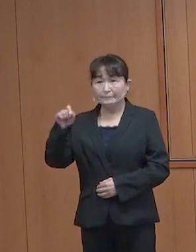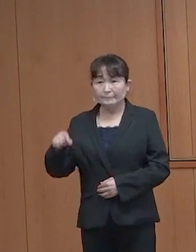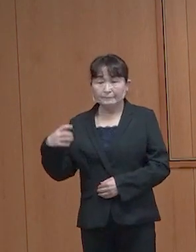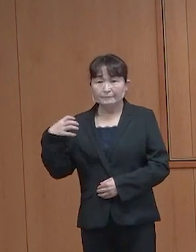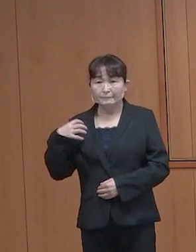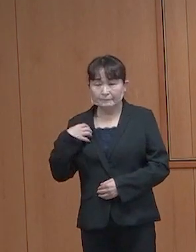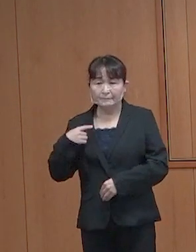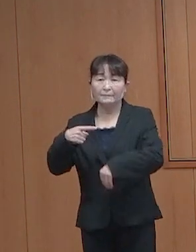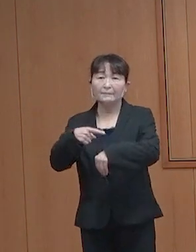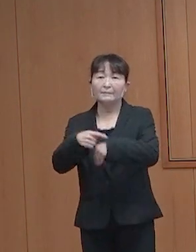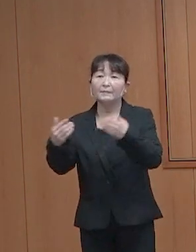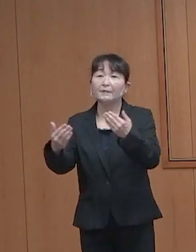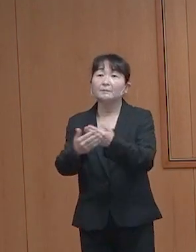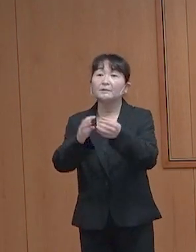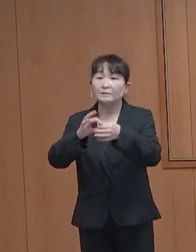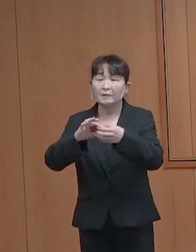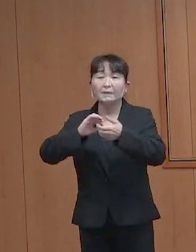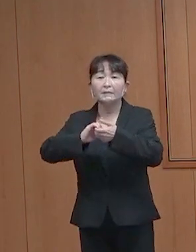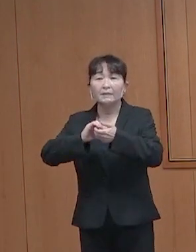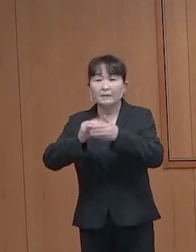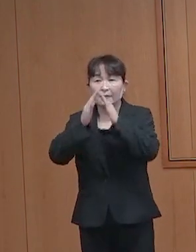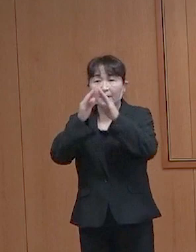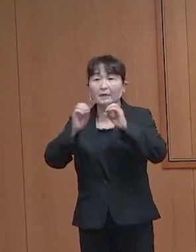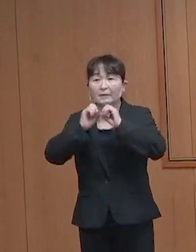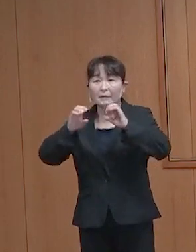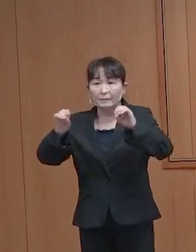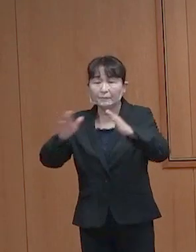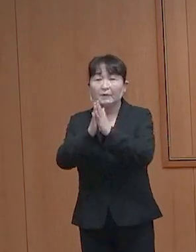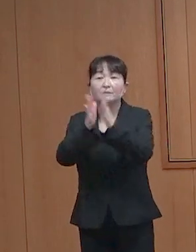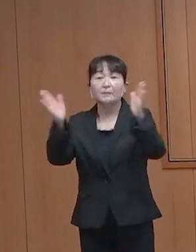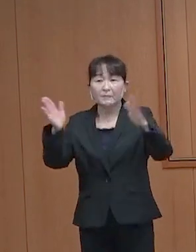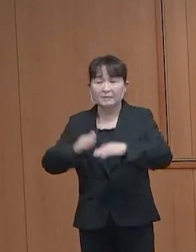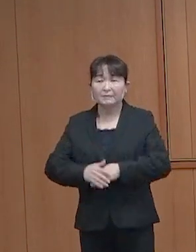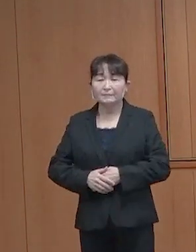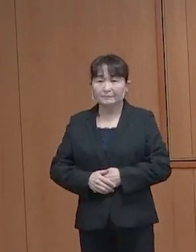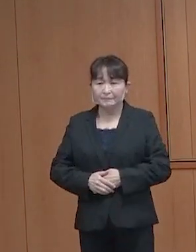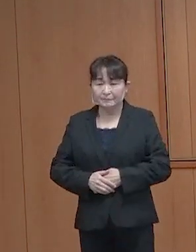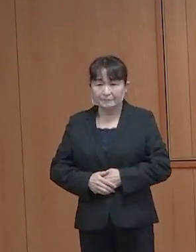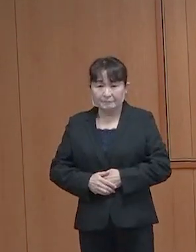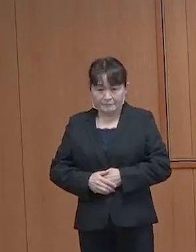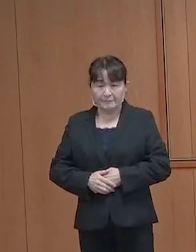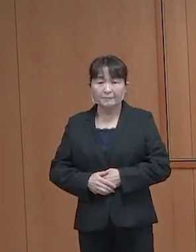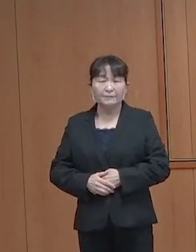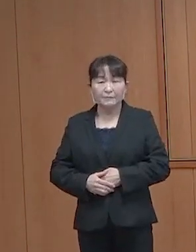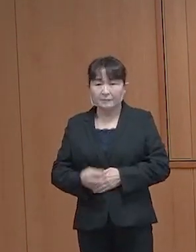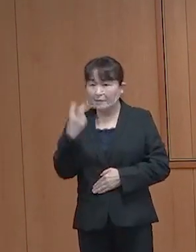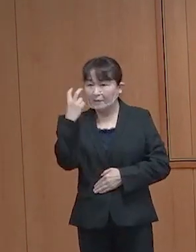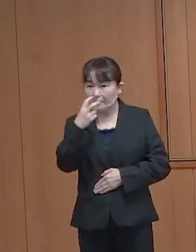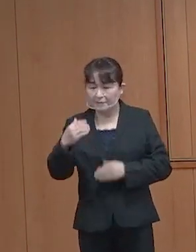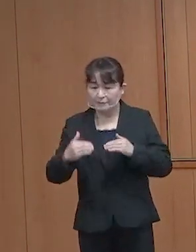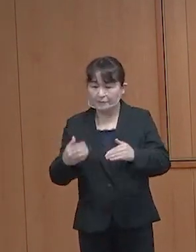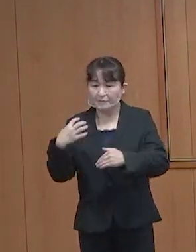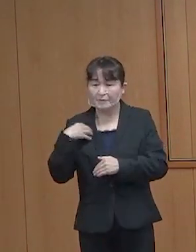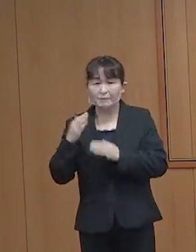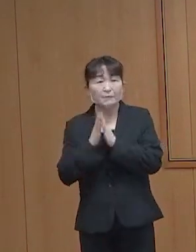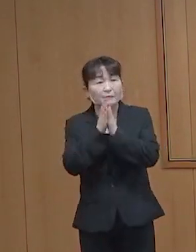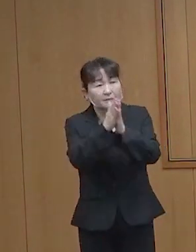それでは時間になりましたので定例記者会見を始めさせていただきます。ここからは幹事社さんの方からお願いします